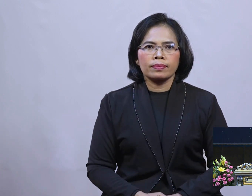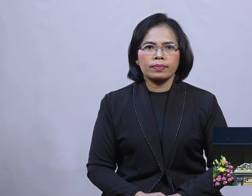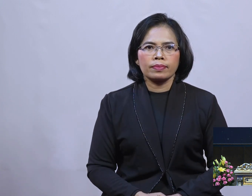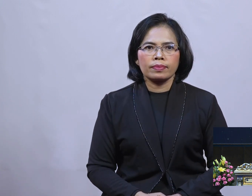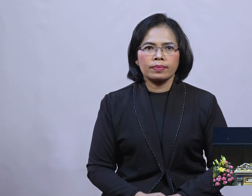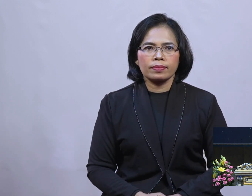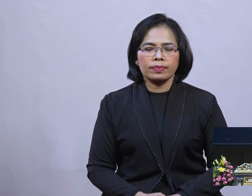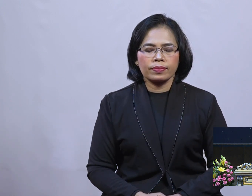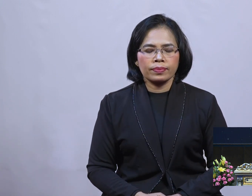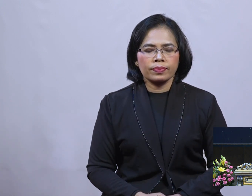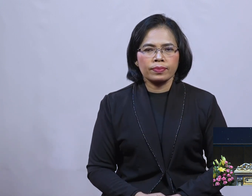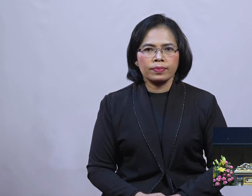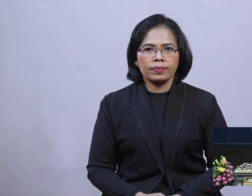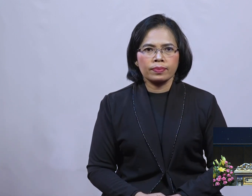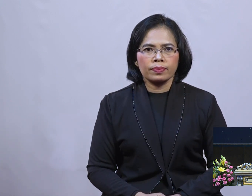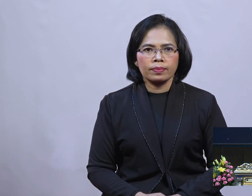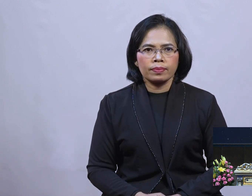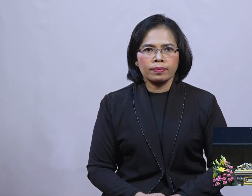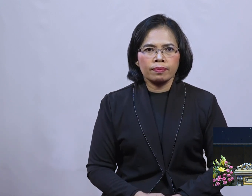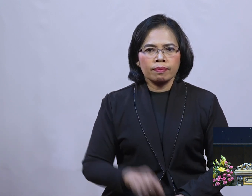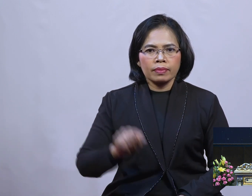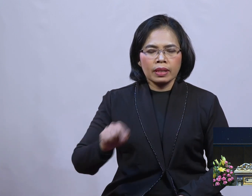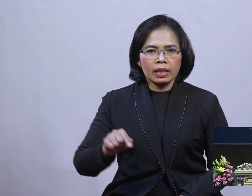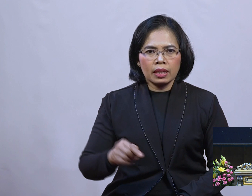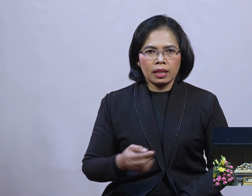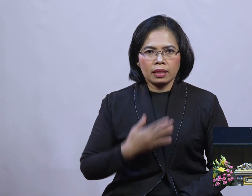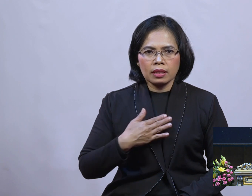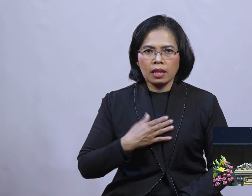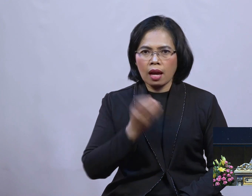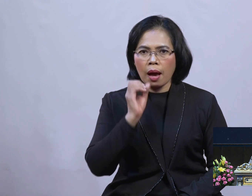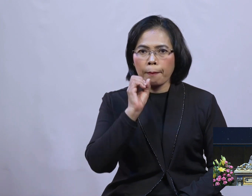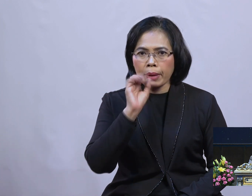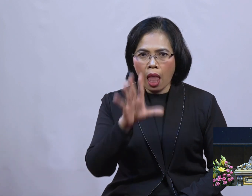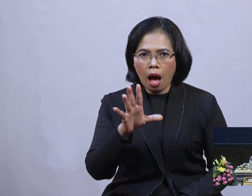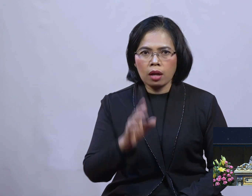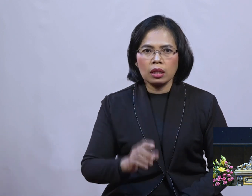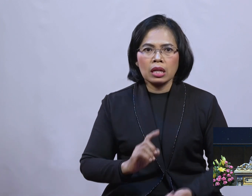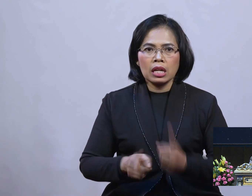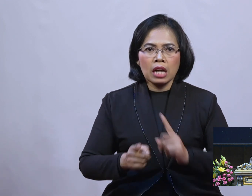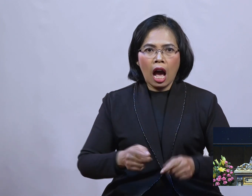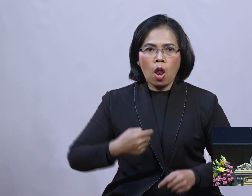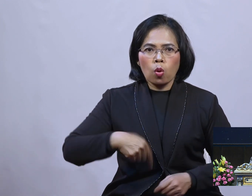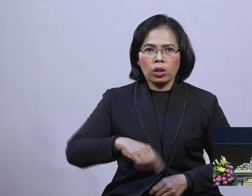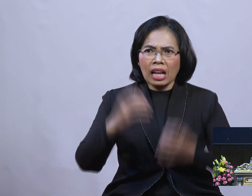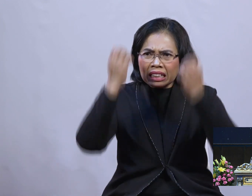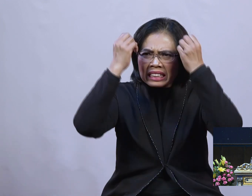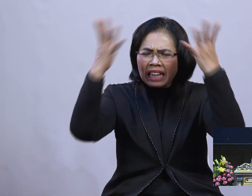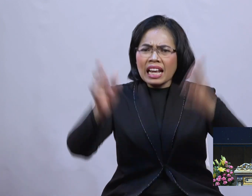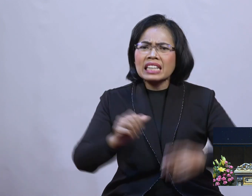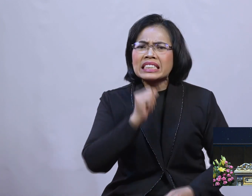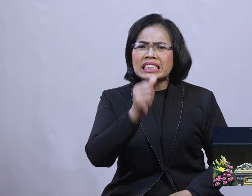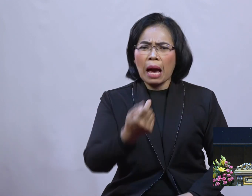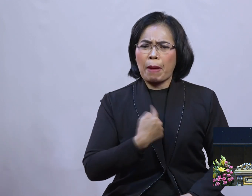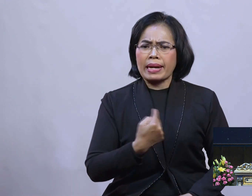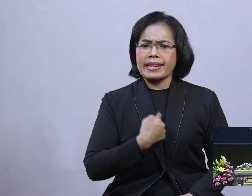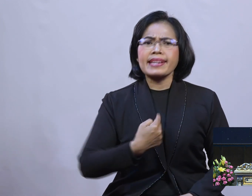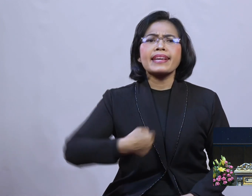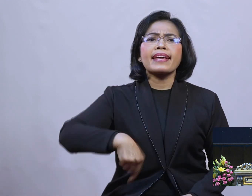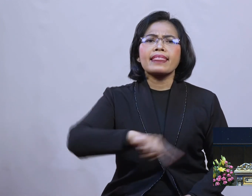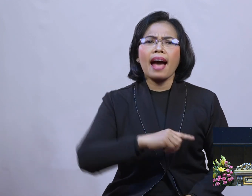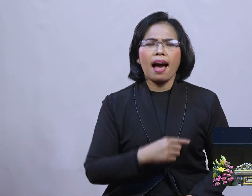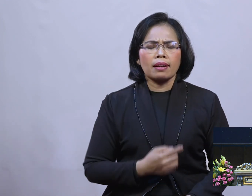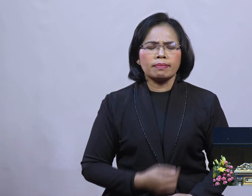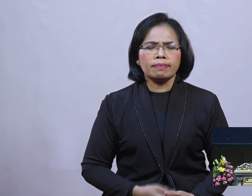e-books ini yang saya bilang Hai kalau kita sadar siapa diri kita